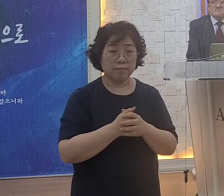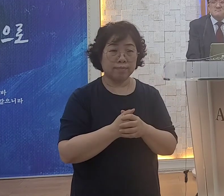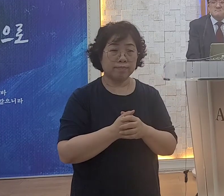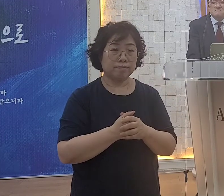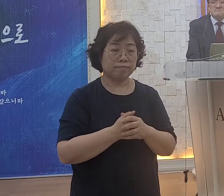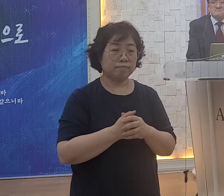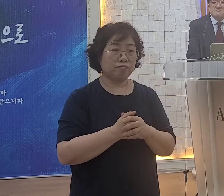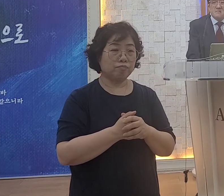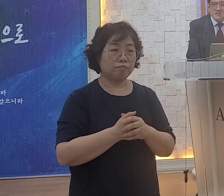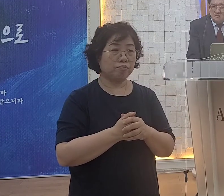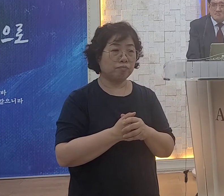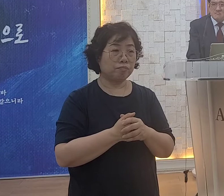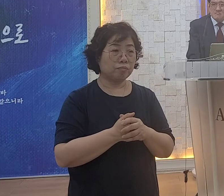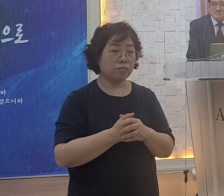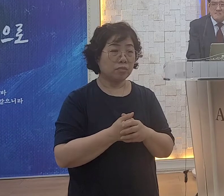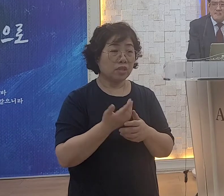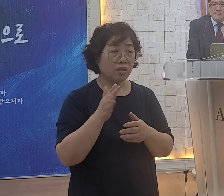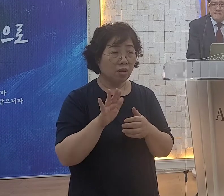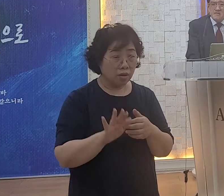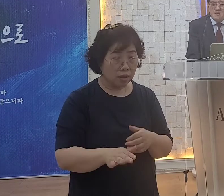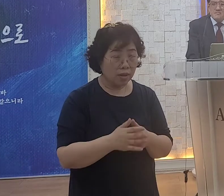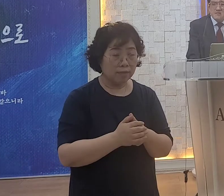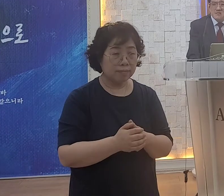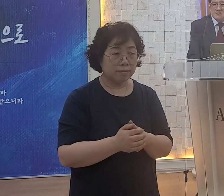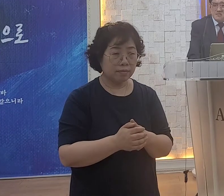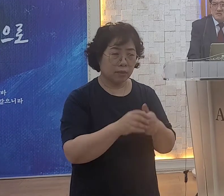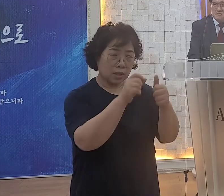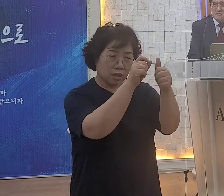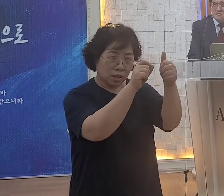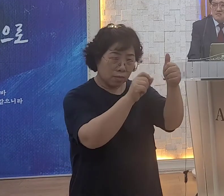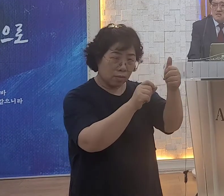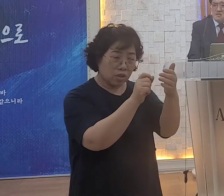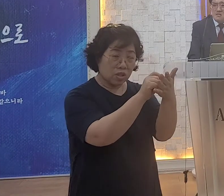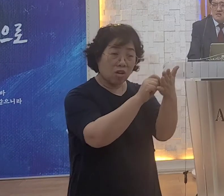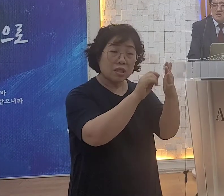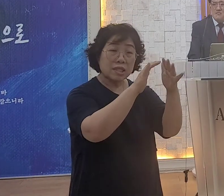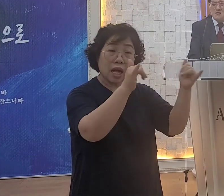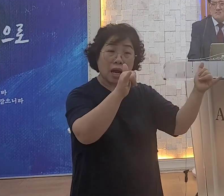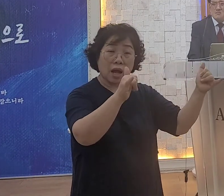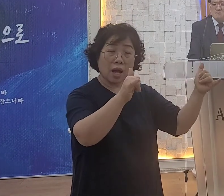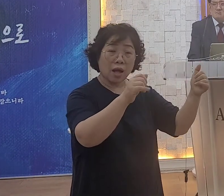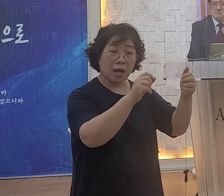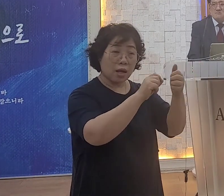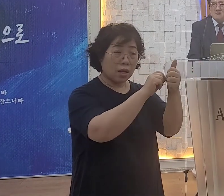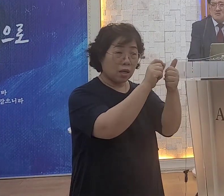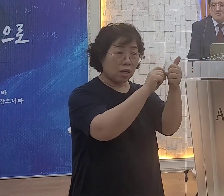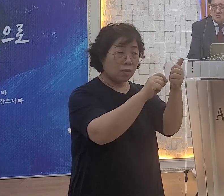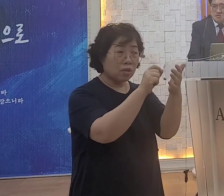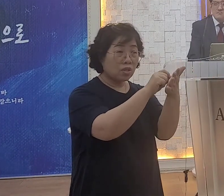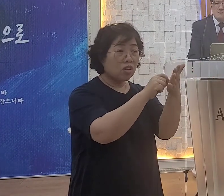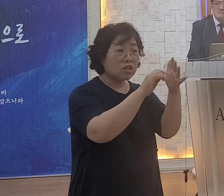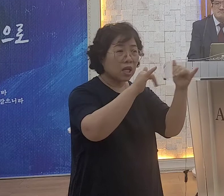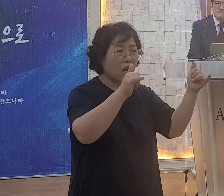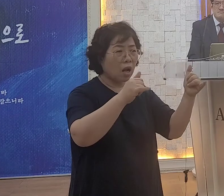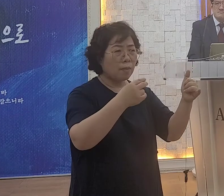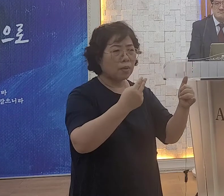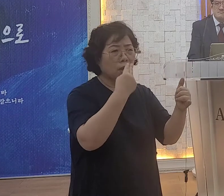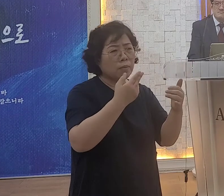나옵니다. 그런데 여러분 이 히브리서 저자는 이 말씀을 목숨을 걸고